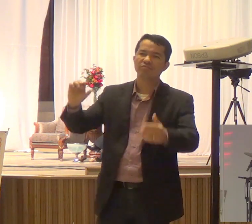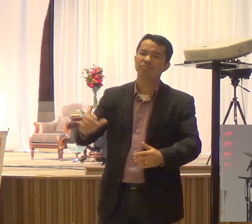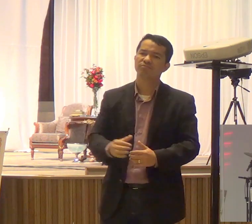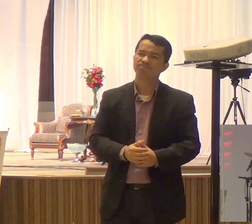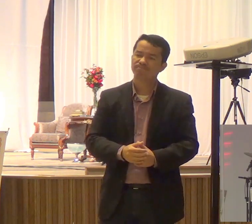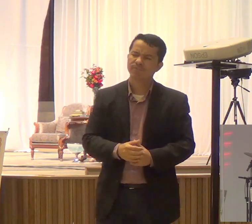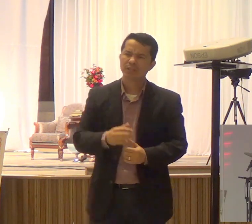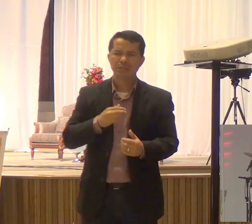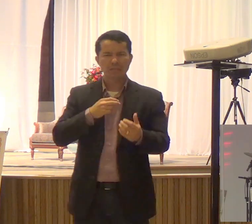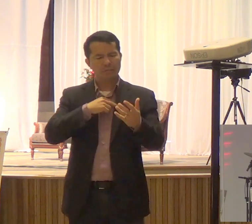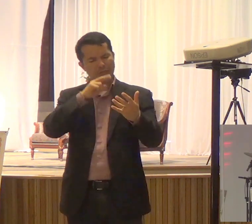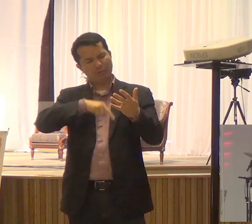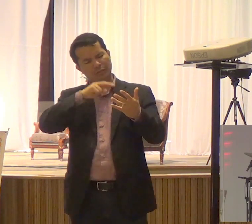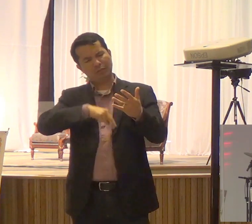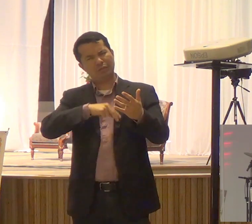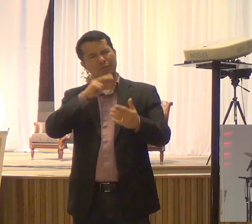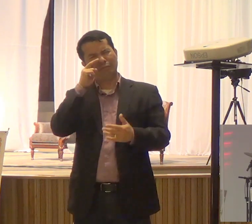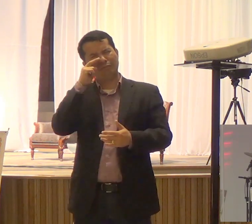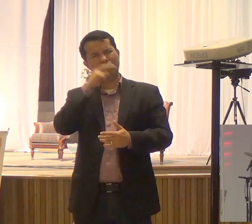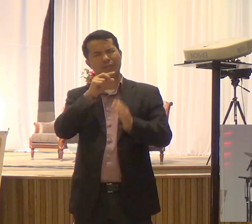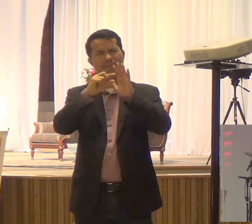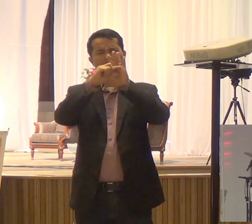E a lição que eu aprendo com o versículo 4